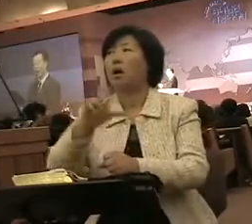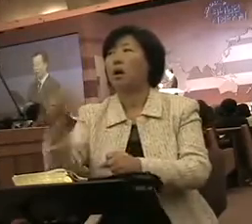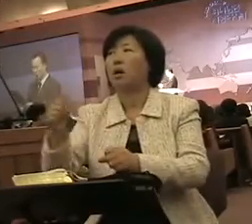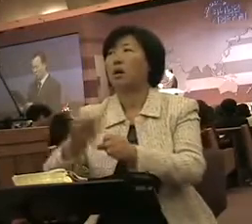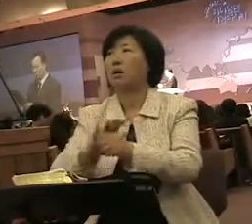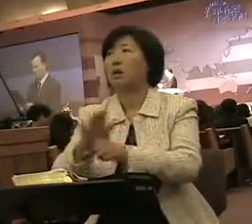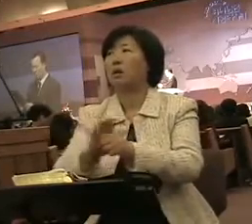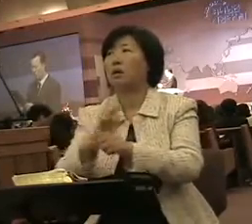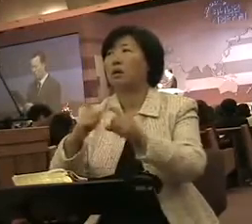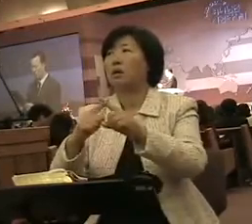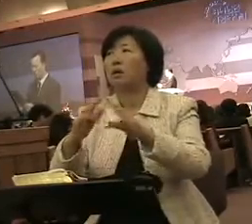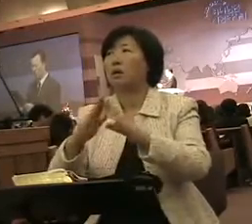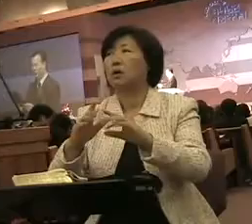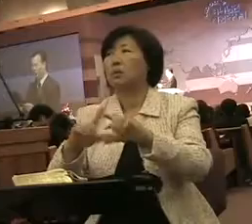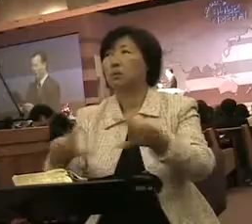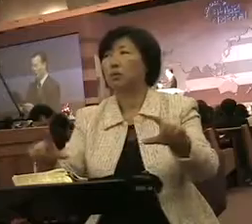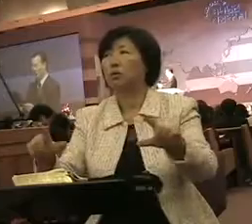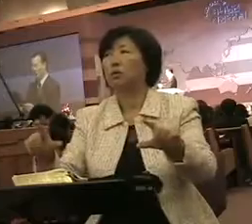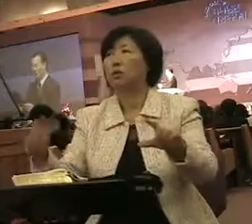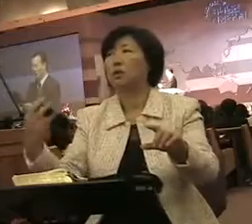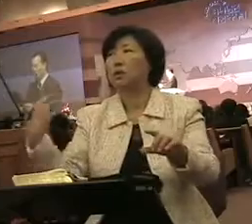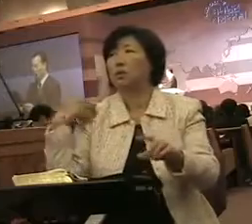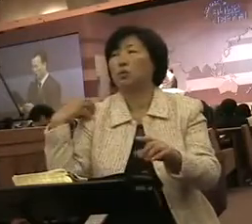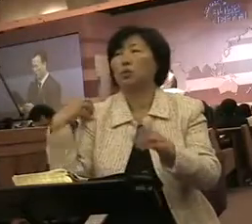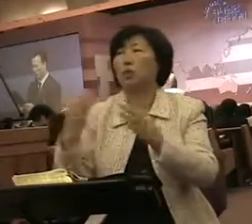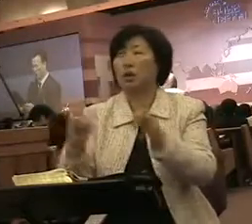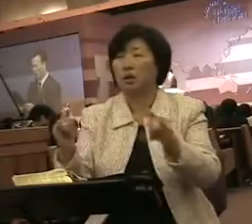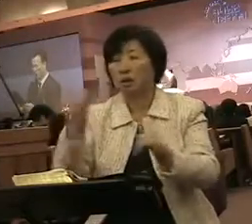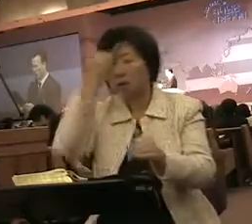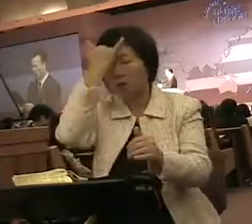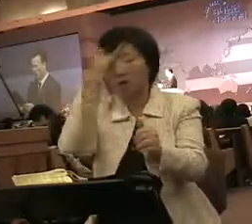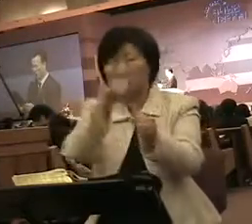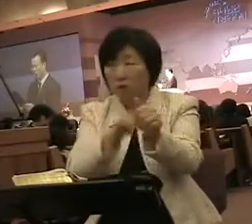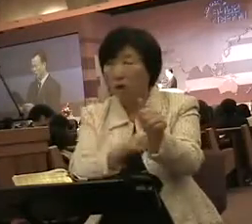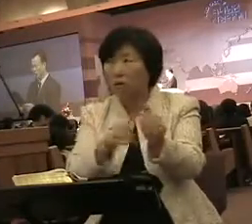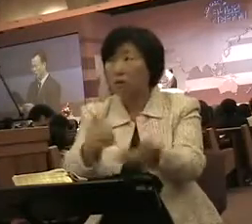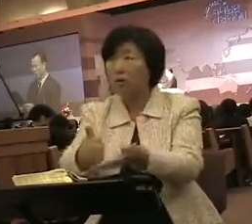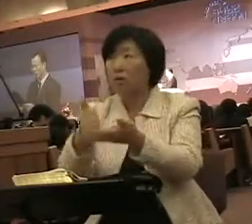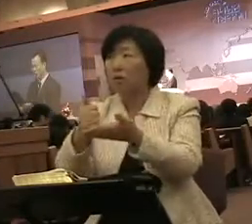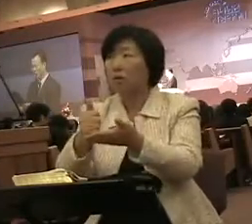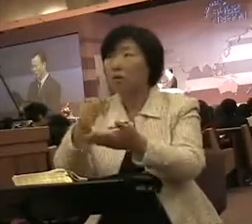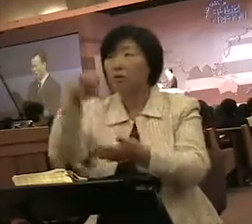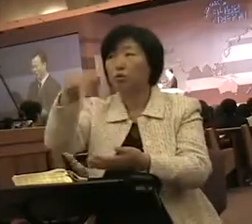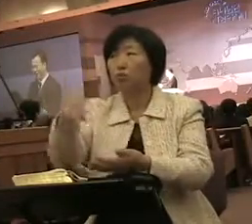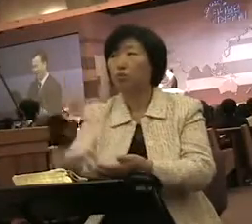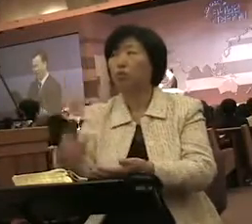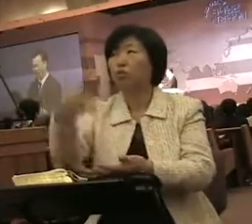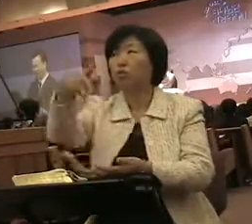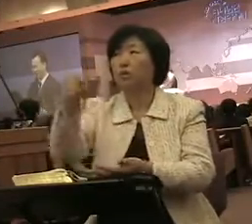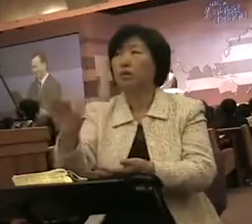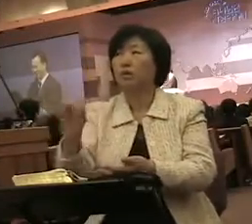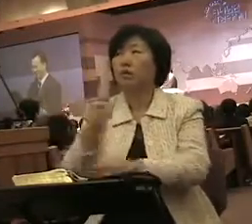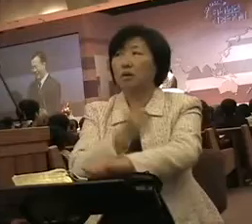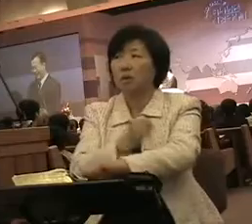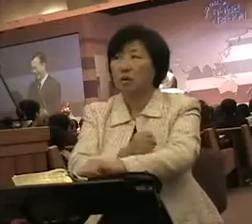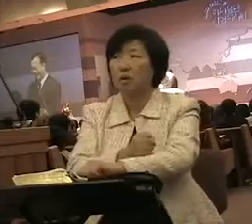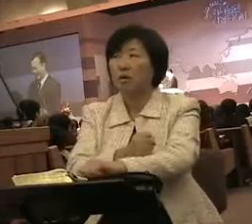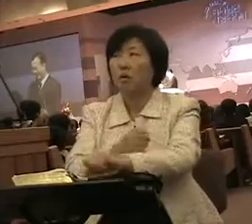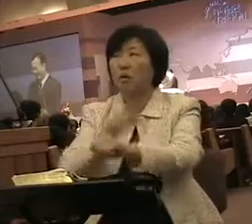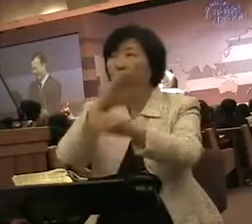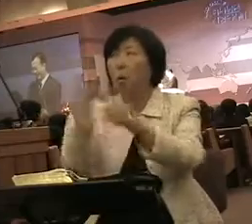교회를 헌신된 평신도 지도자들로서 충성스럽게 섬기신 순장님의 노고에 온